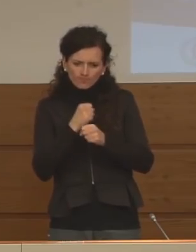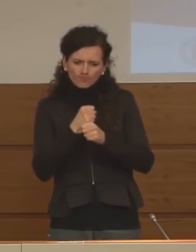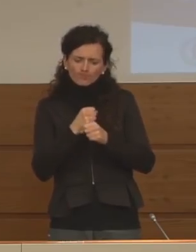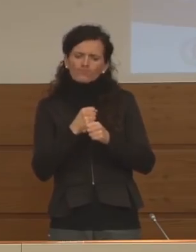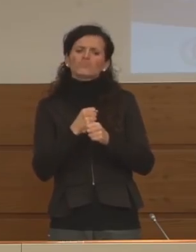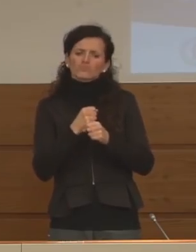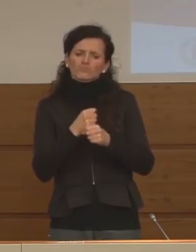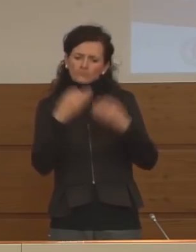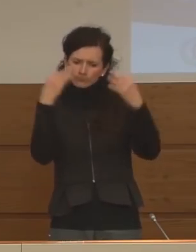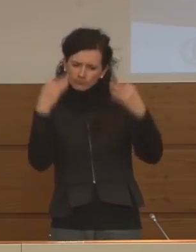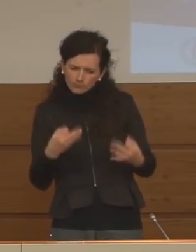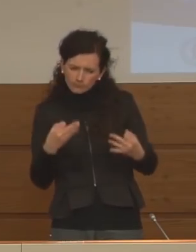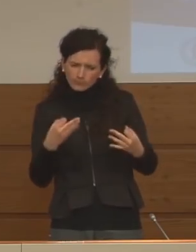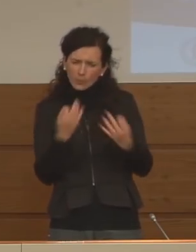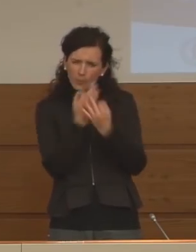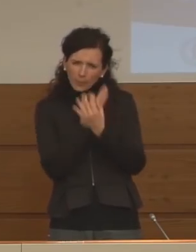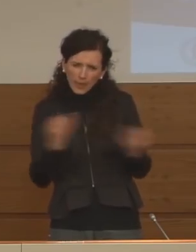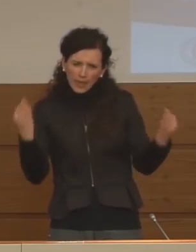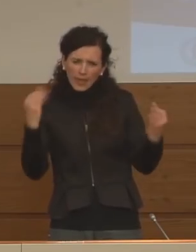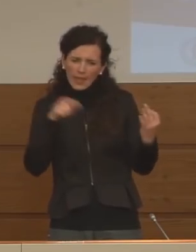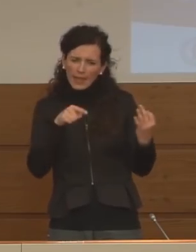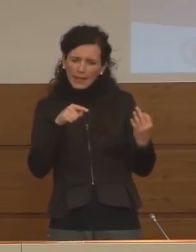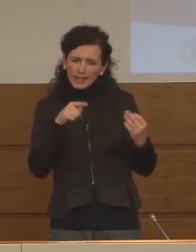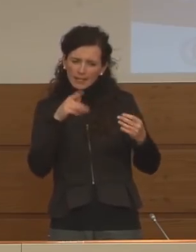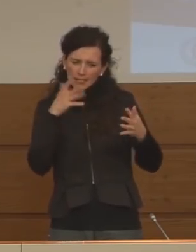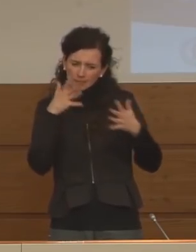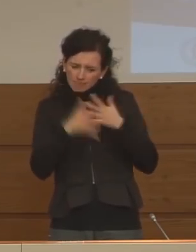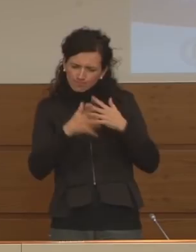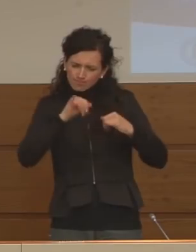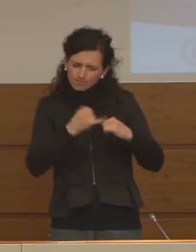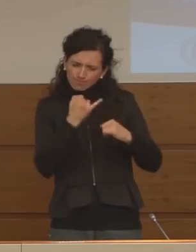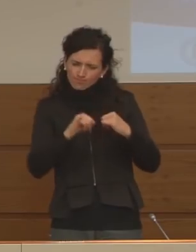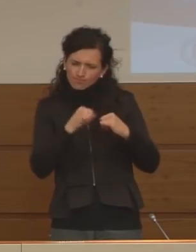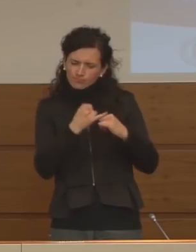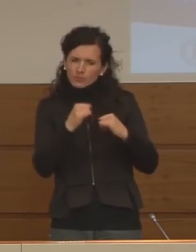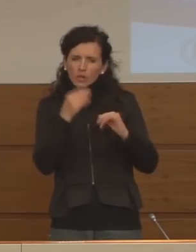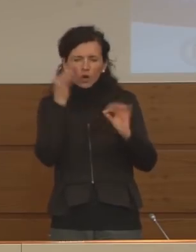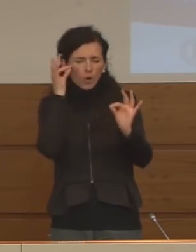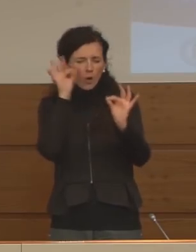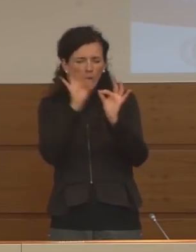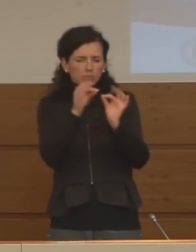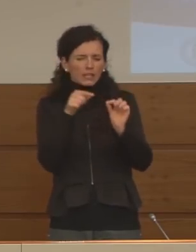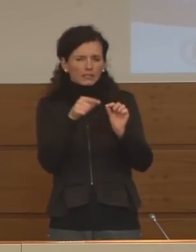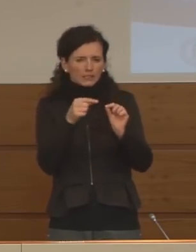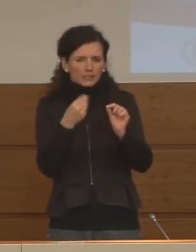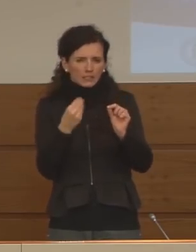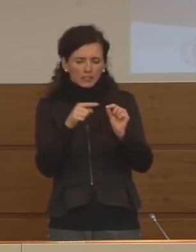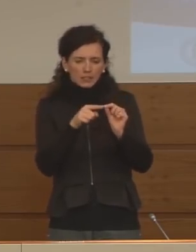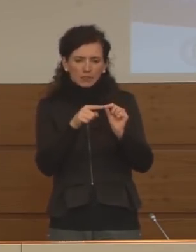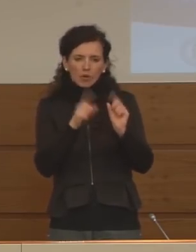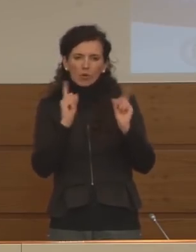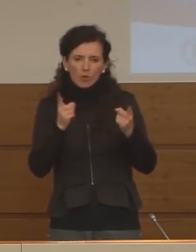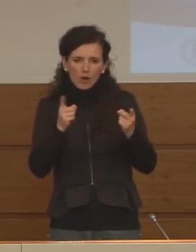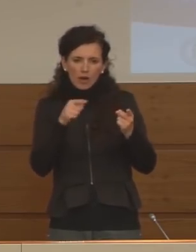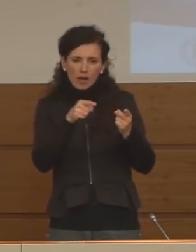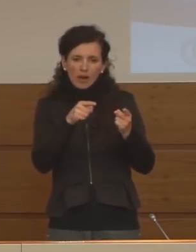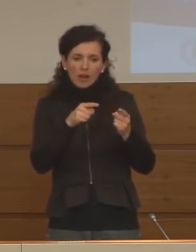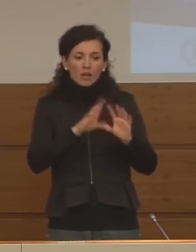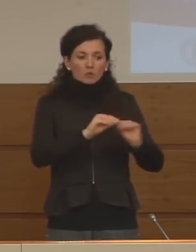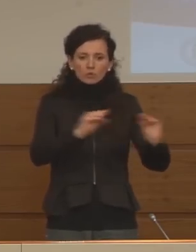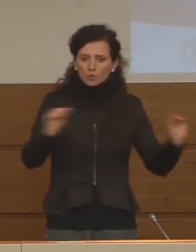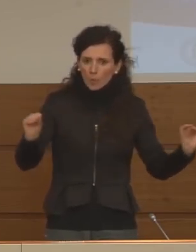precisare perfezionare focalizzare puntualmente la batteria di